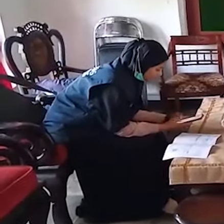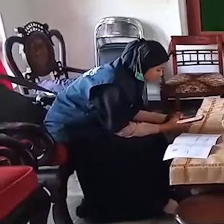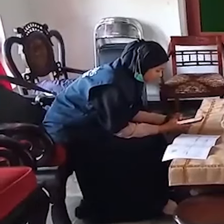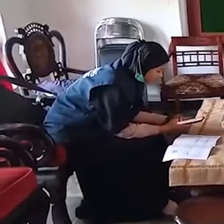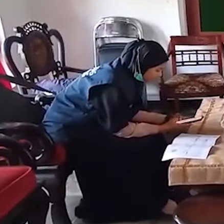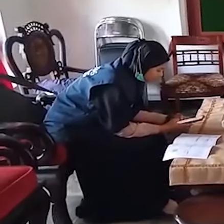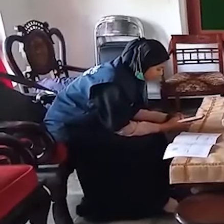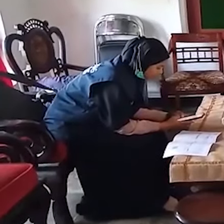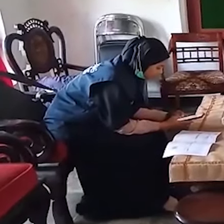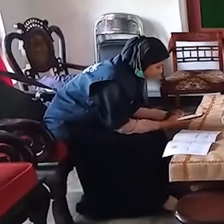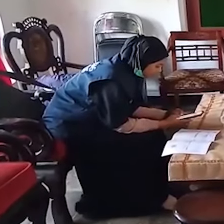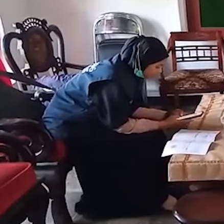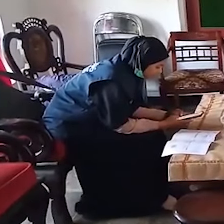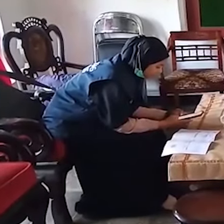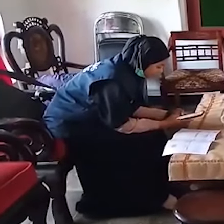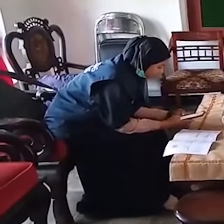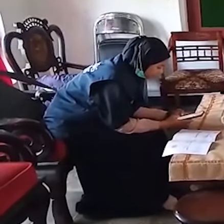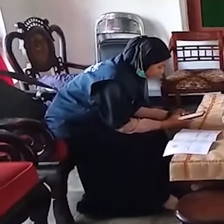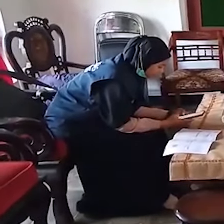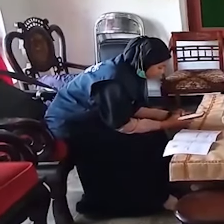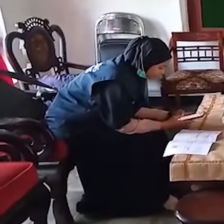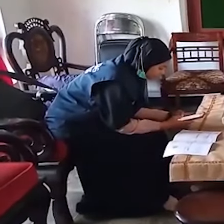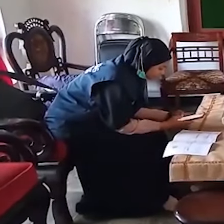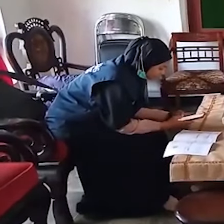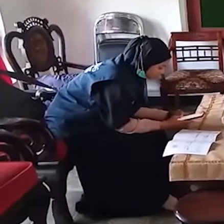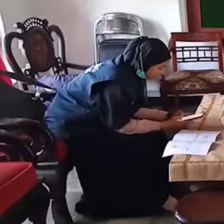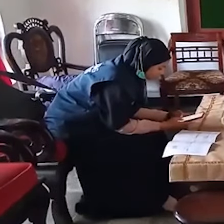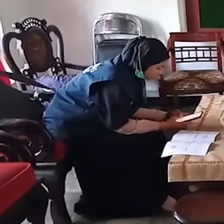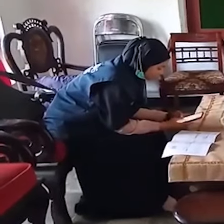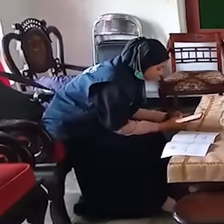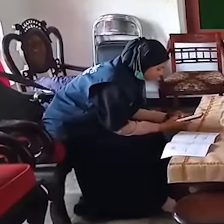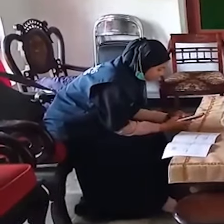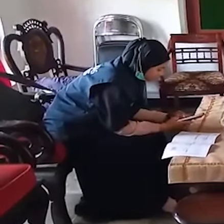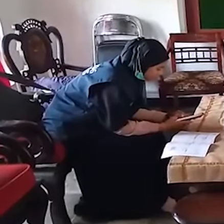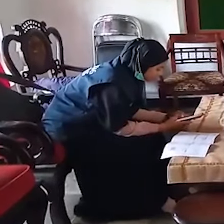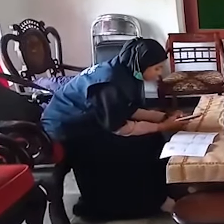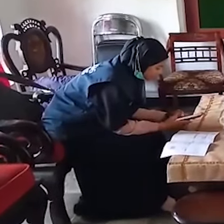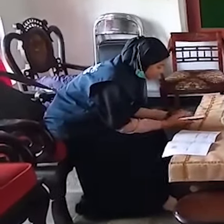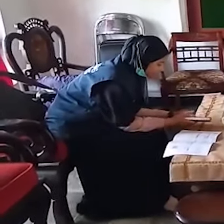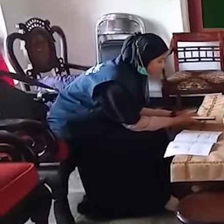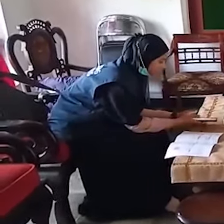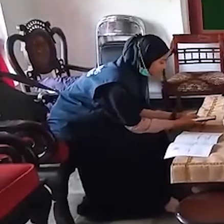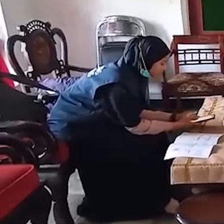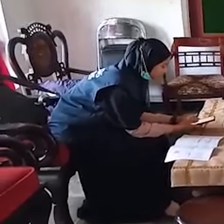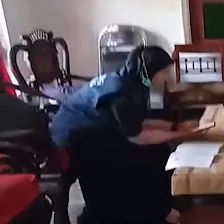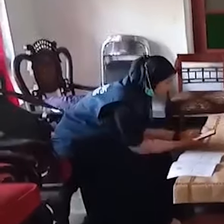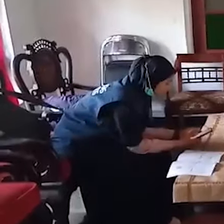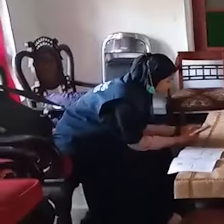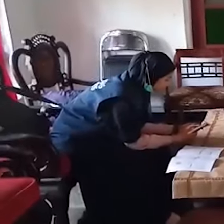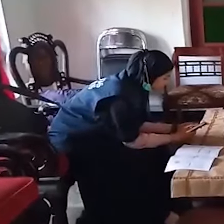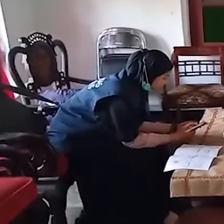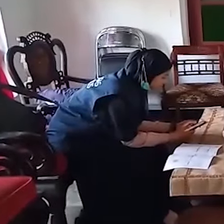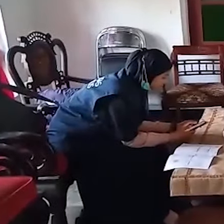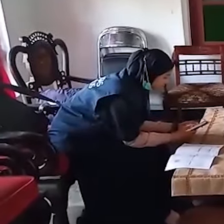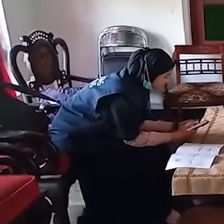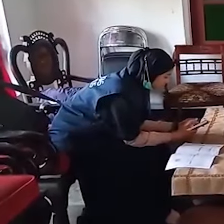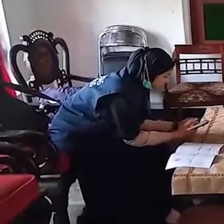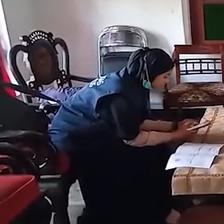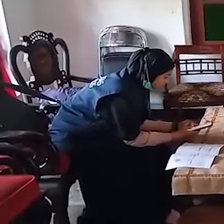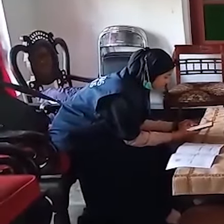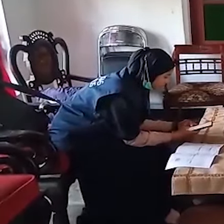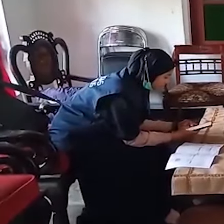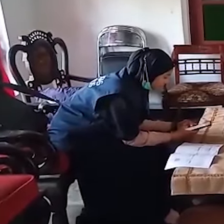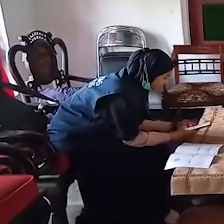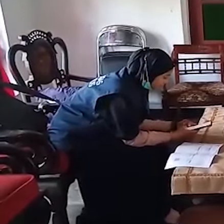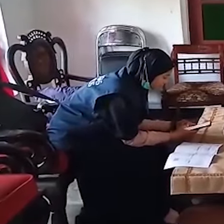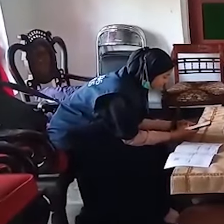dieja. Jadinya ketika dapet sampel orang tuli, langsung deh aku ngubungin teman tuli, langsung minta diajarin cara pertanyaan